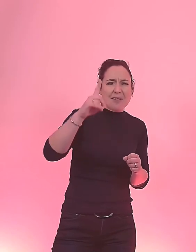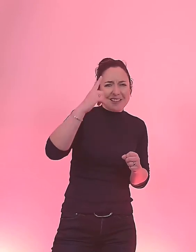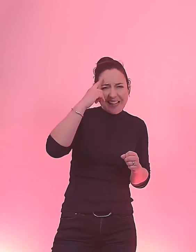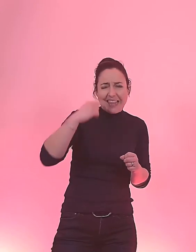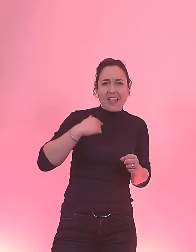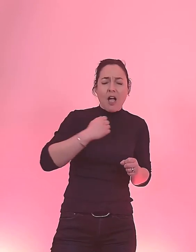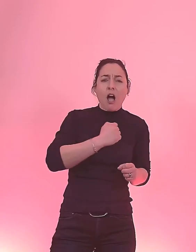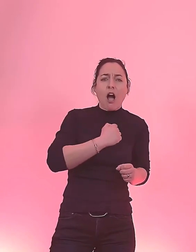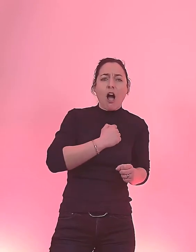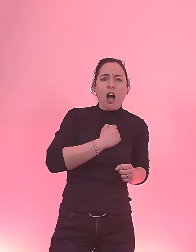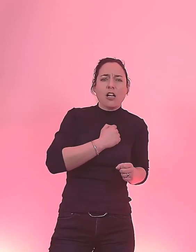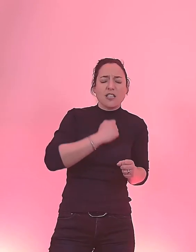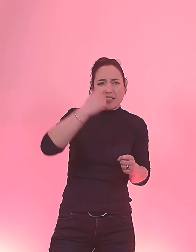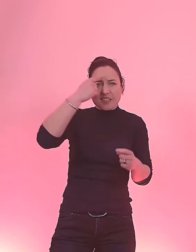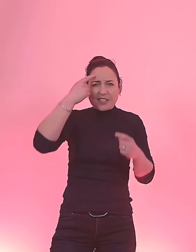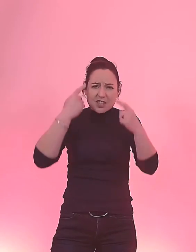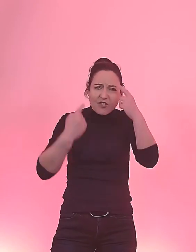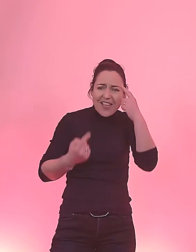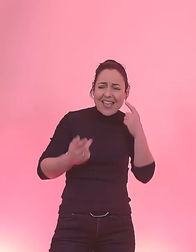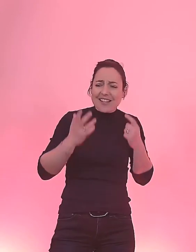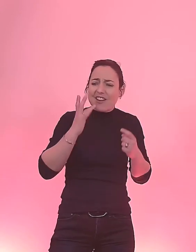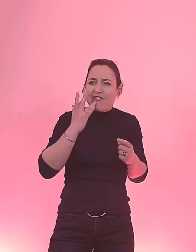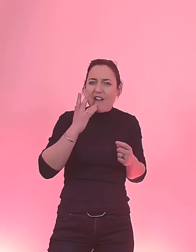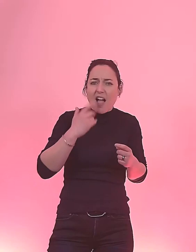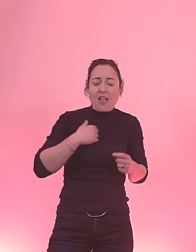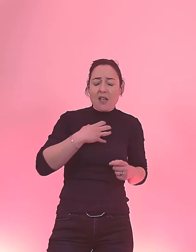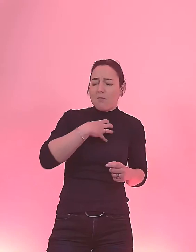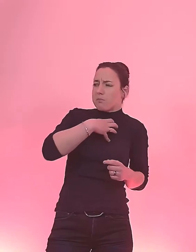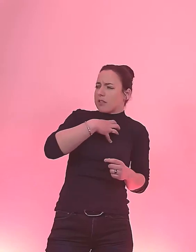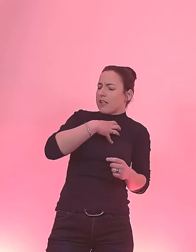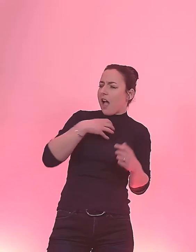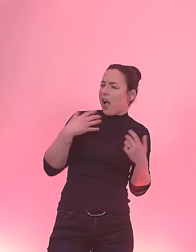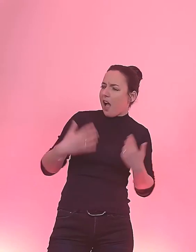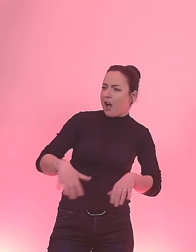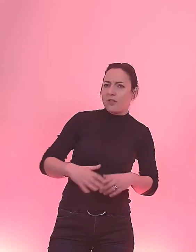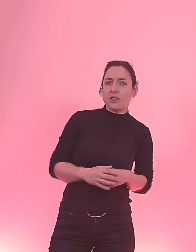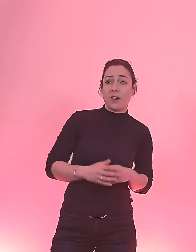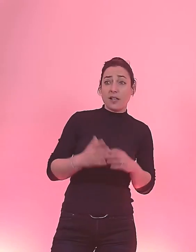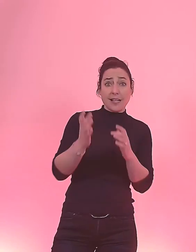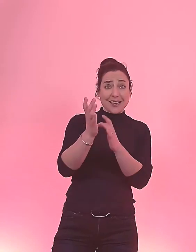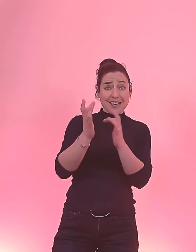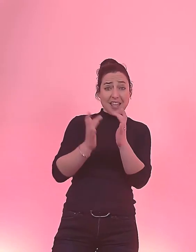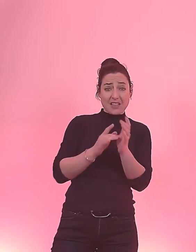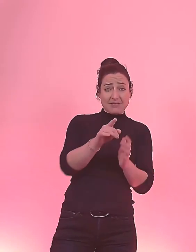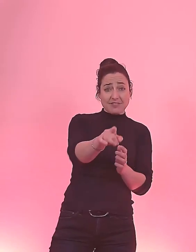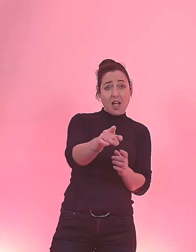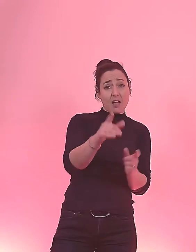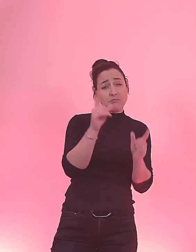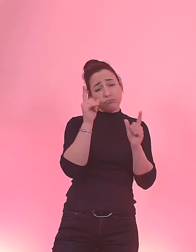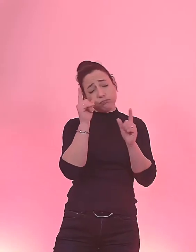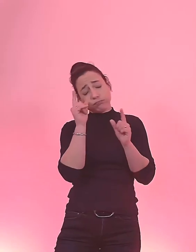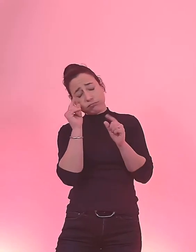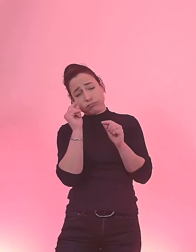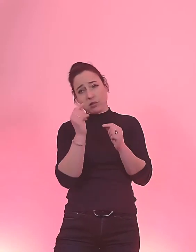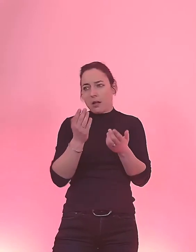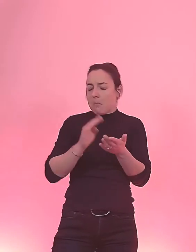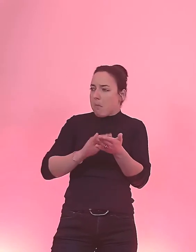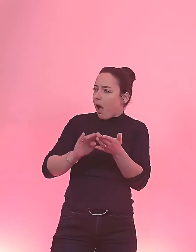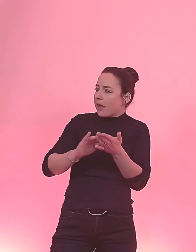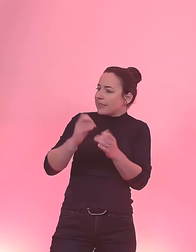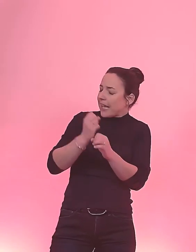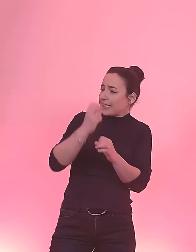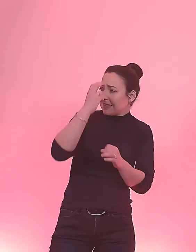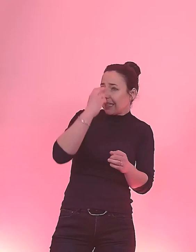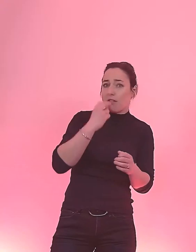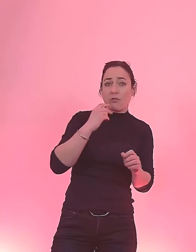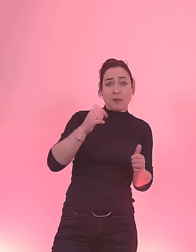angst weet wat zich vermengen met het water ik was benieuwd nam en weet je jezus die lag te pitten achter in de boot marcus ja echt serieus